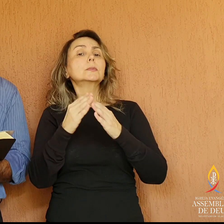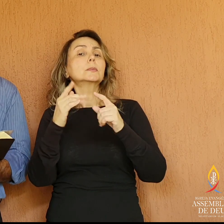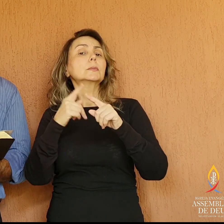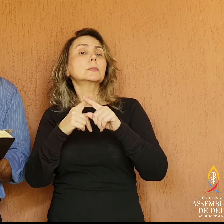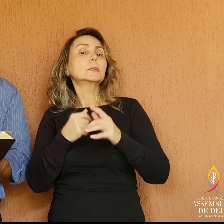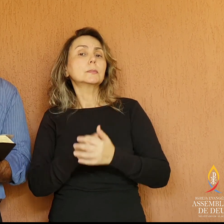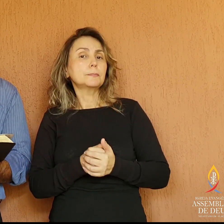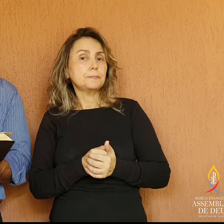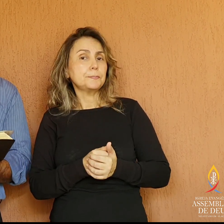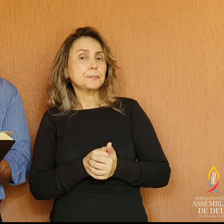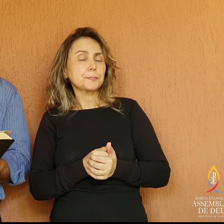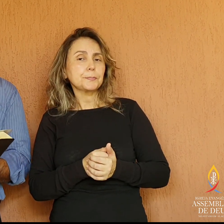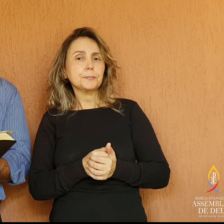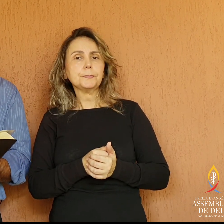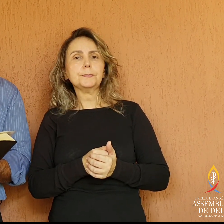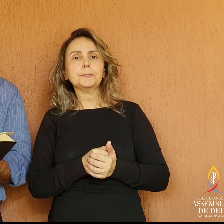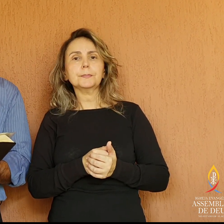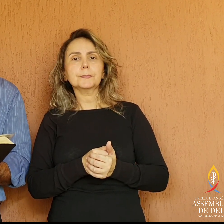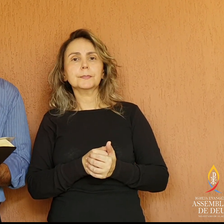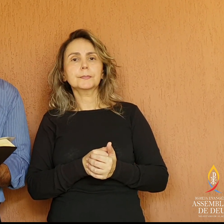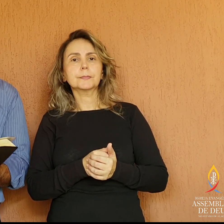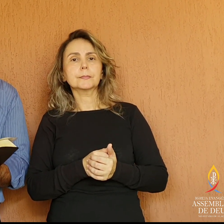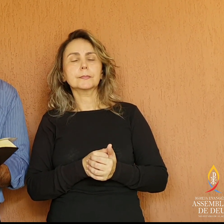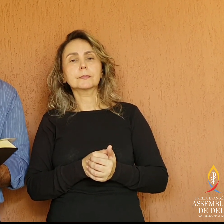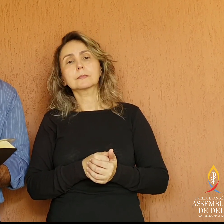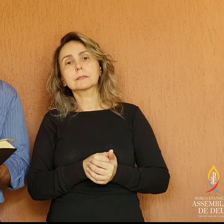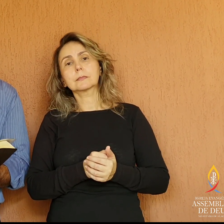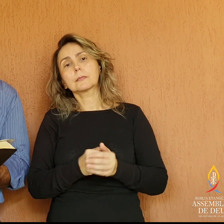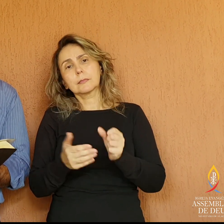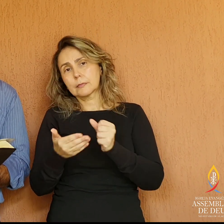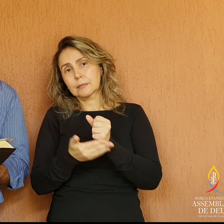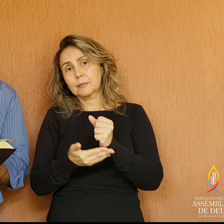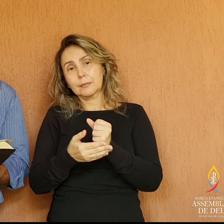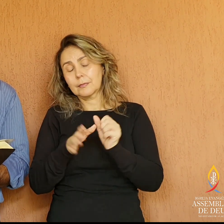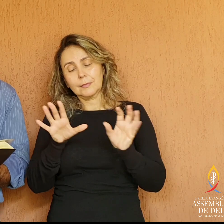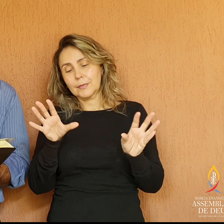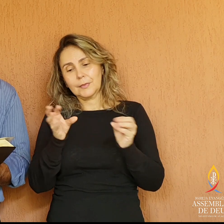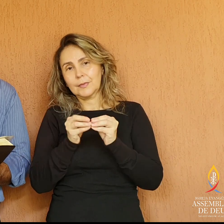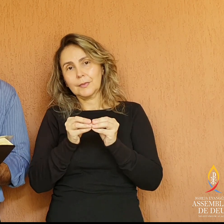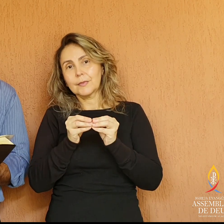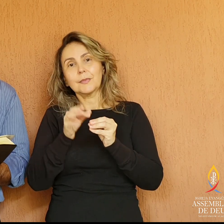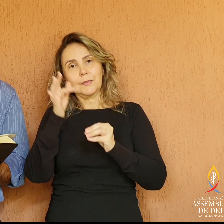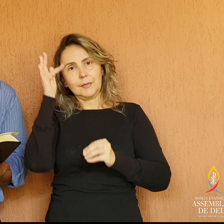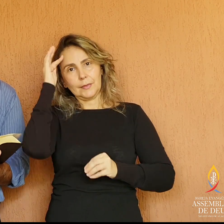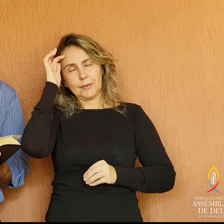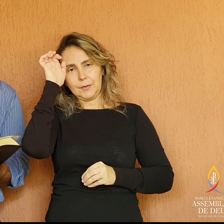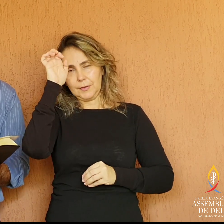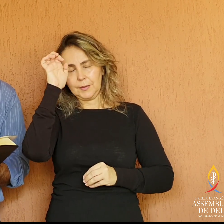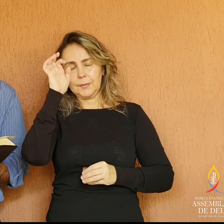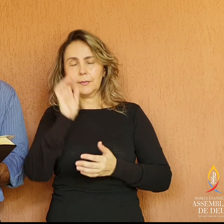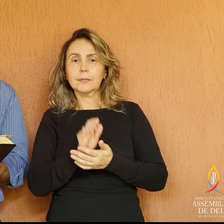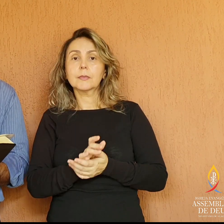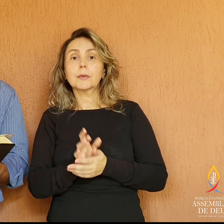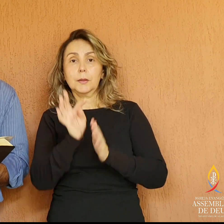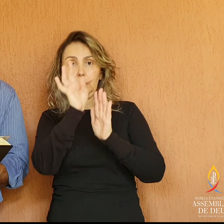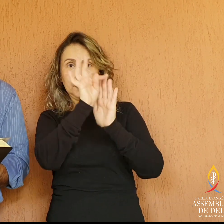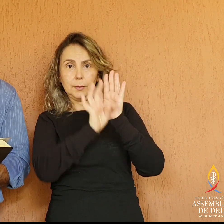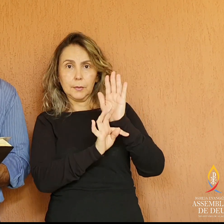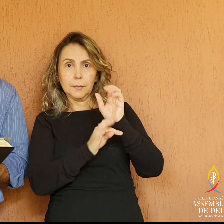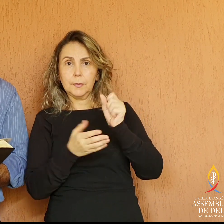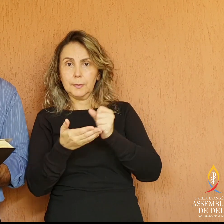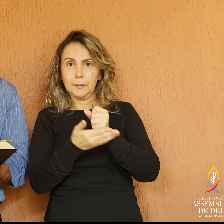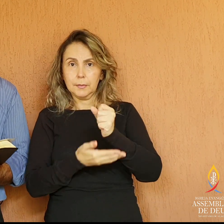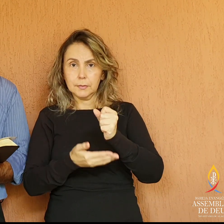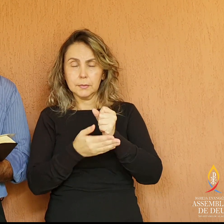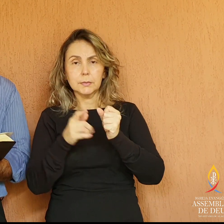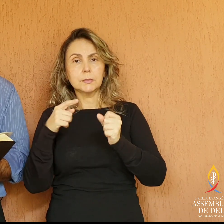mais, certo? Então, basicamente é isso, sobre fé. E esse texto básico que nós lemos